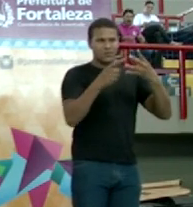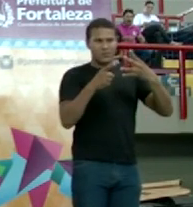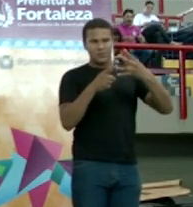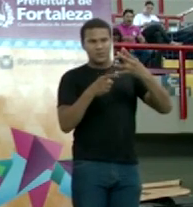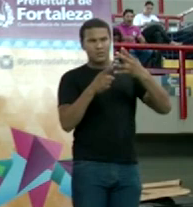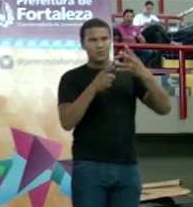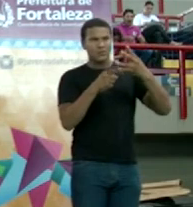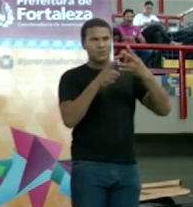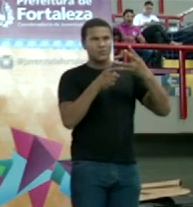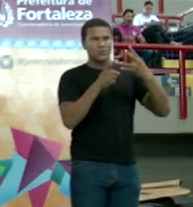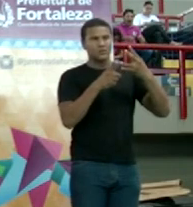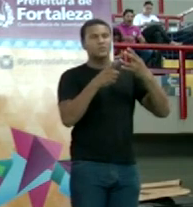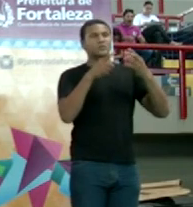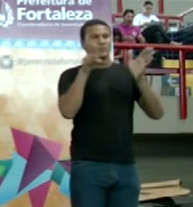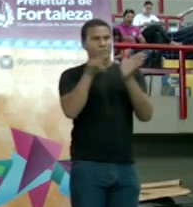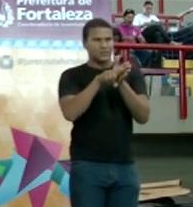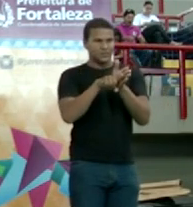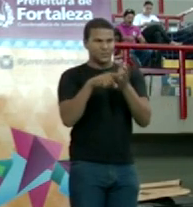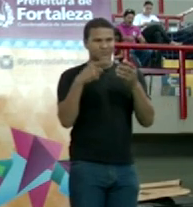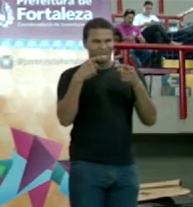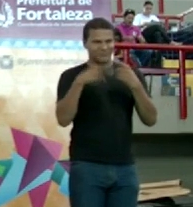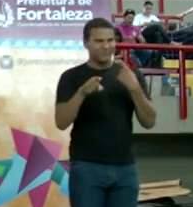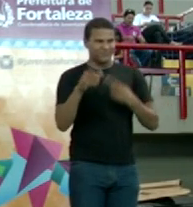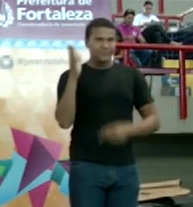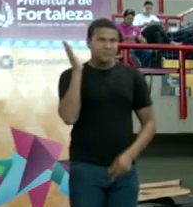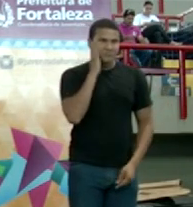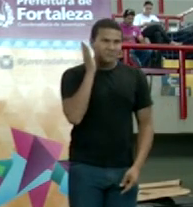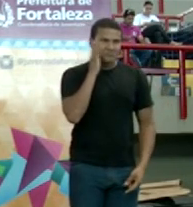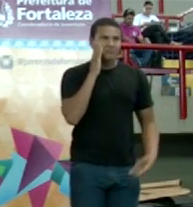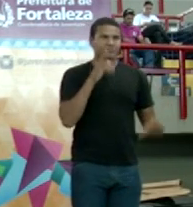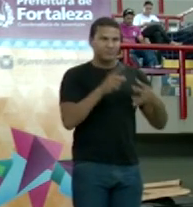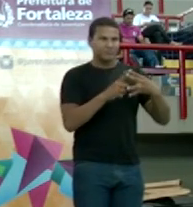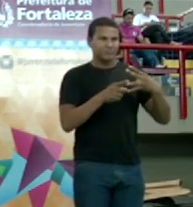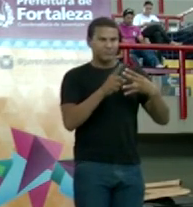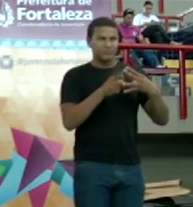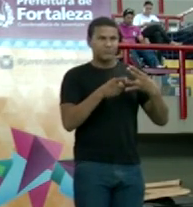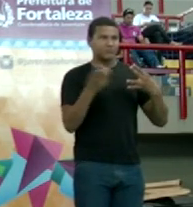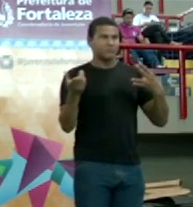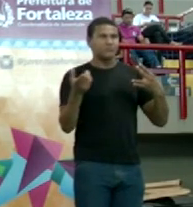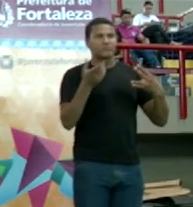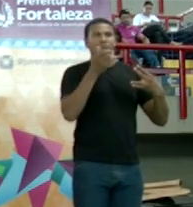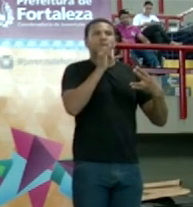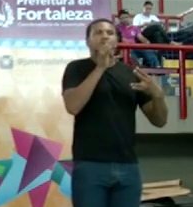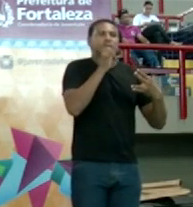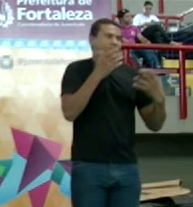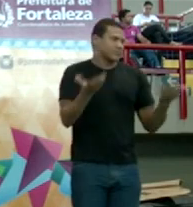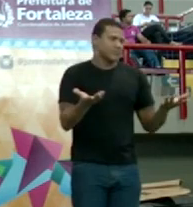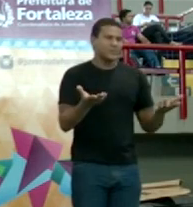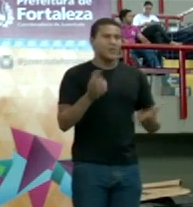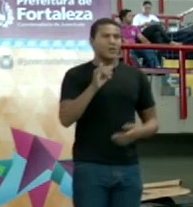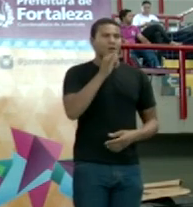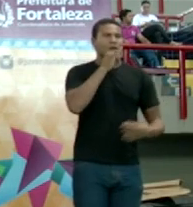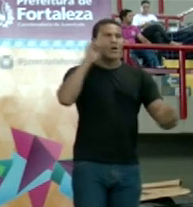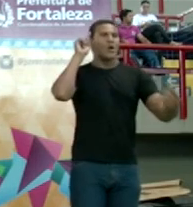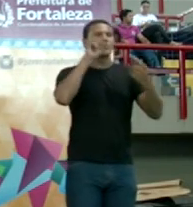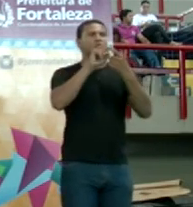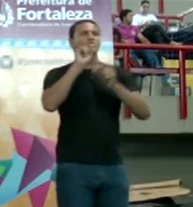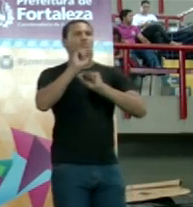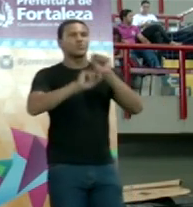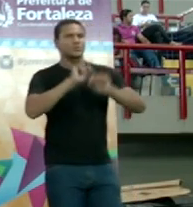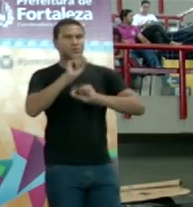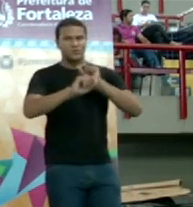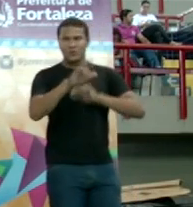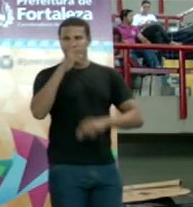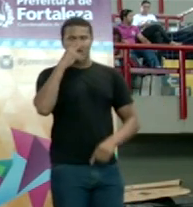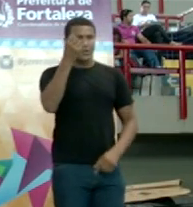discordo. Entenderam? O assunto, redução da maioridade penal. O objetivo, defender